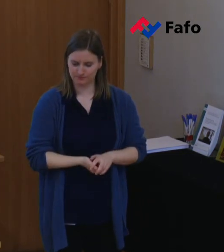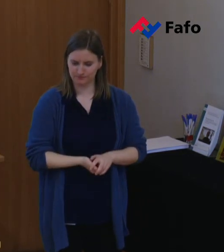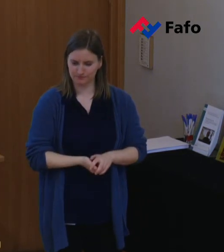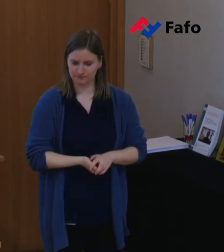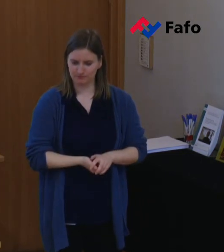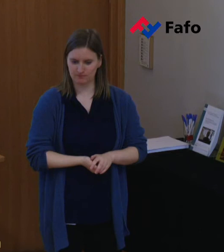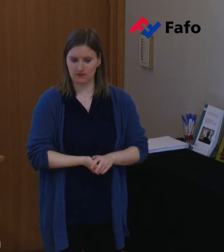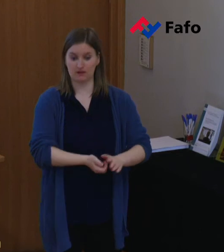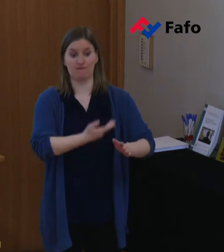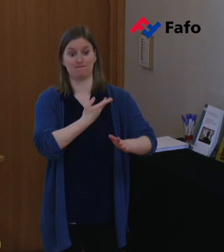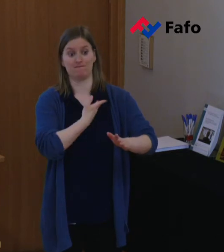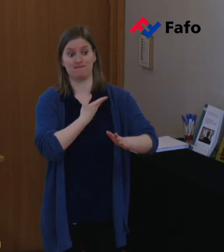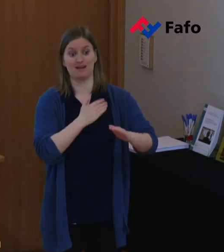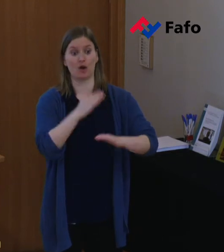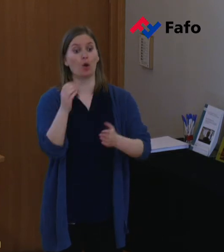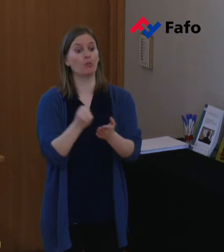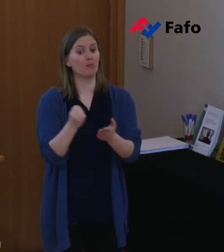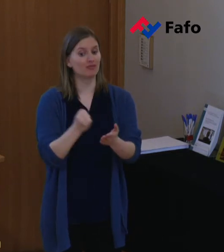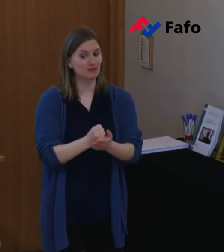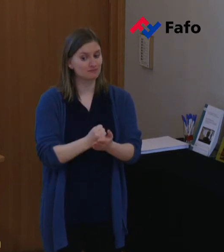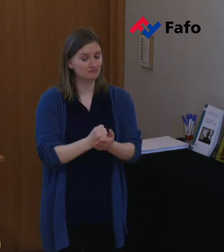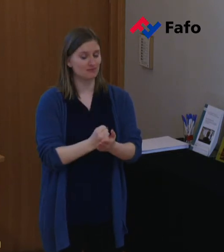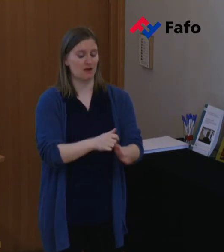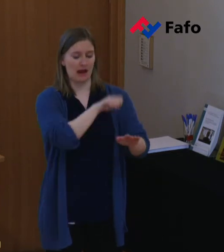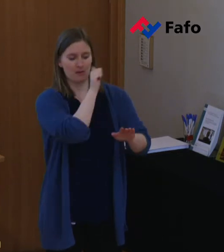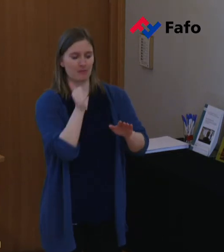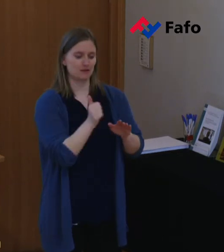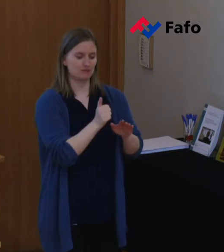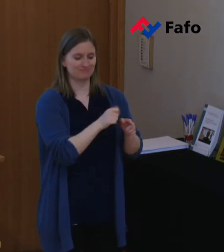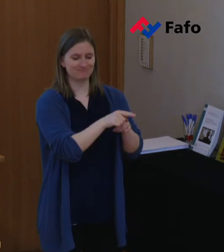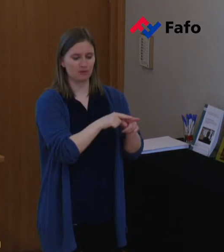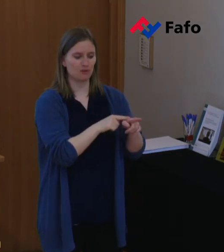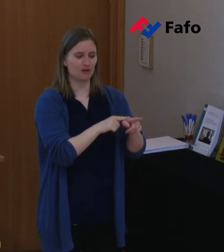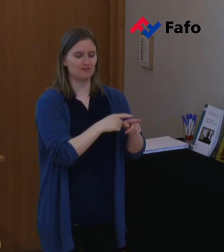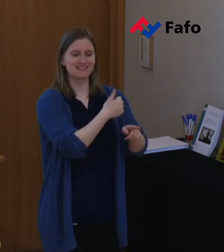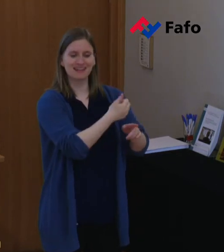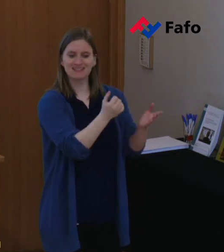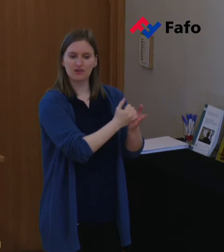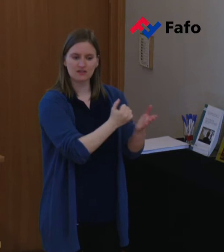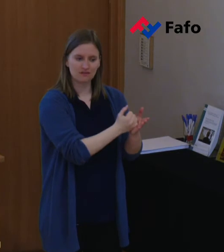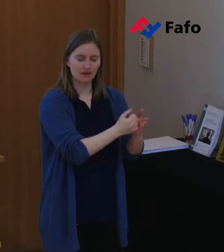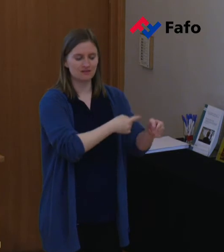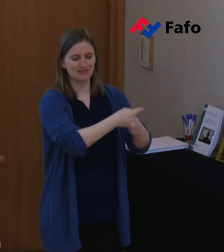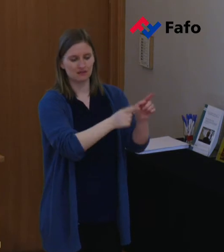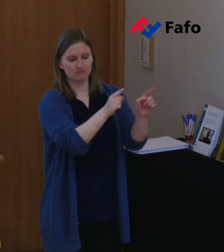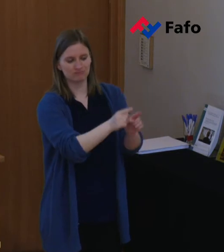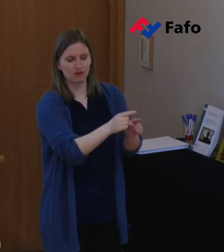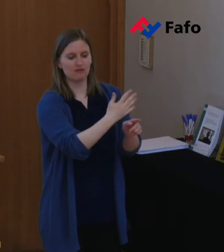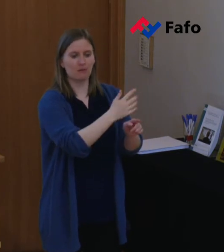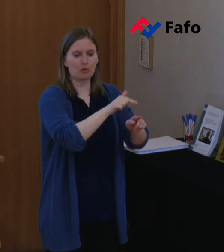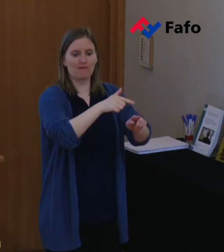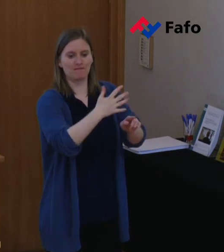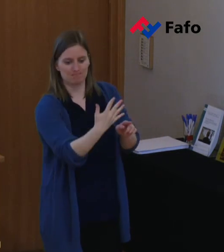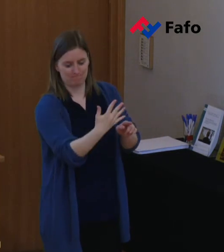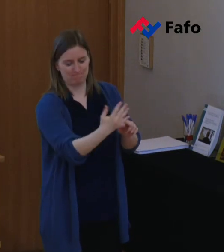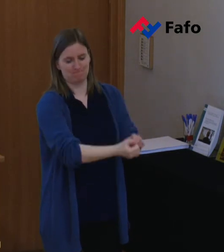det veldig høy bemanning. I Bergen så var det opprinnelig 6 ansatte i teamet, senere så gikk det ned til 5,5.